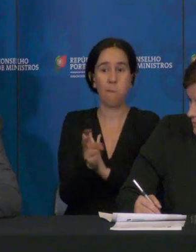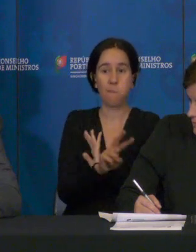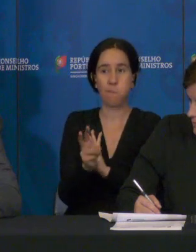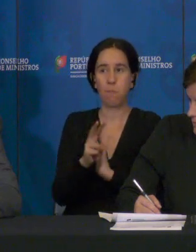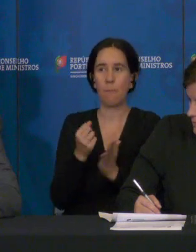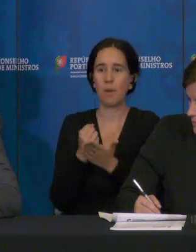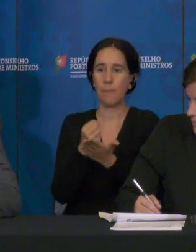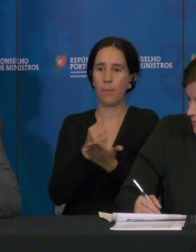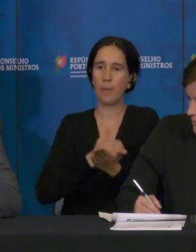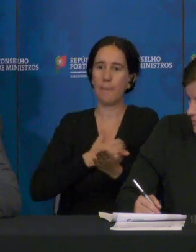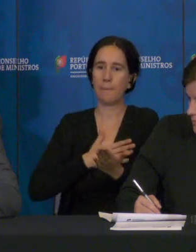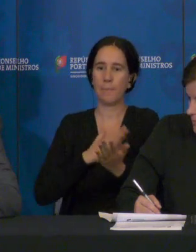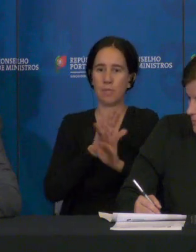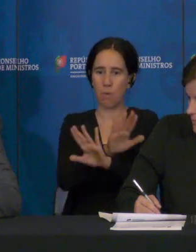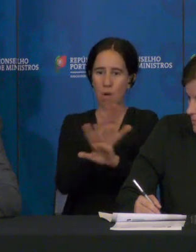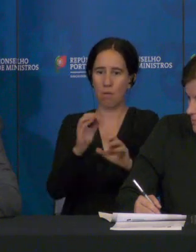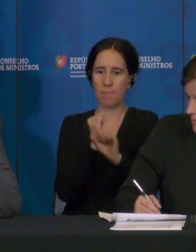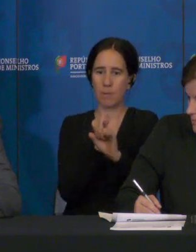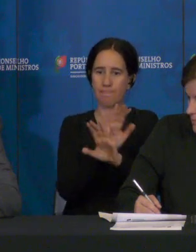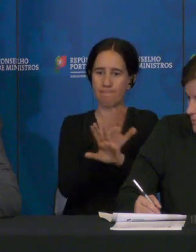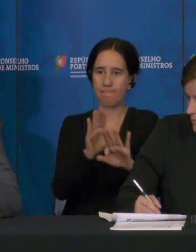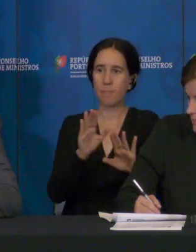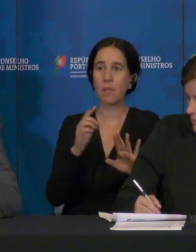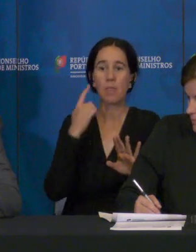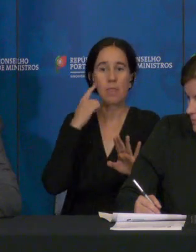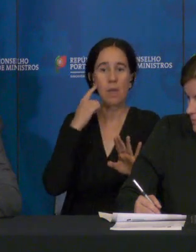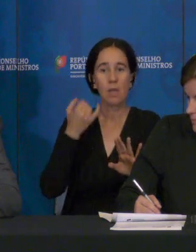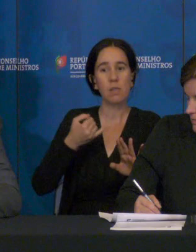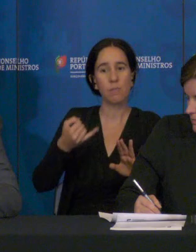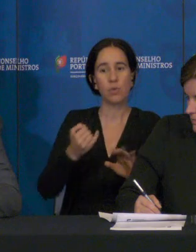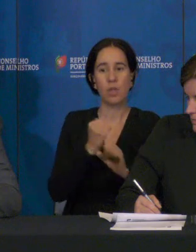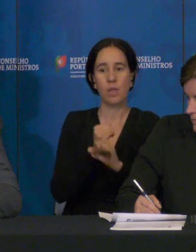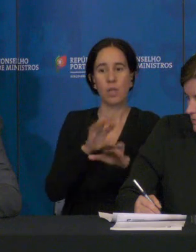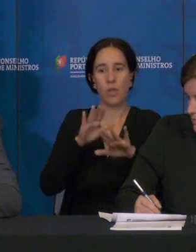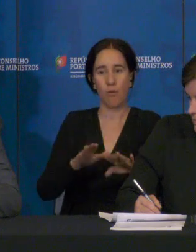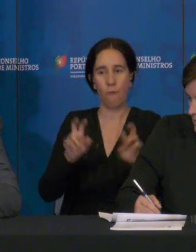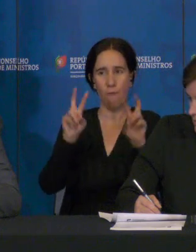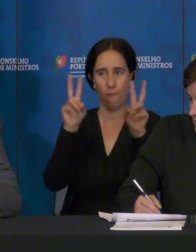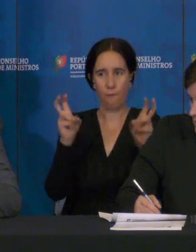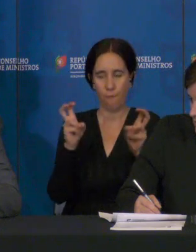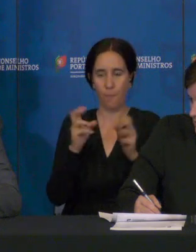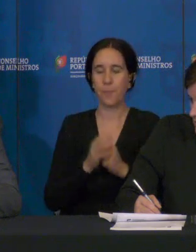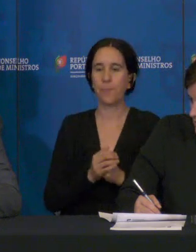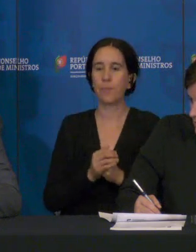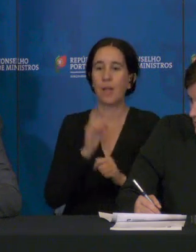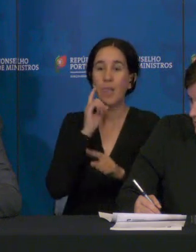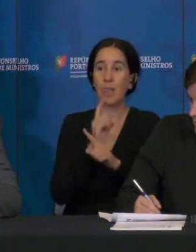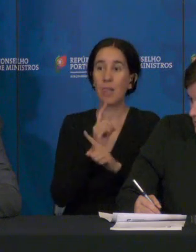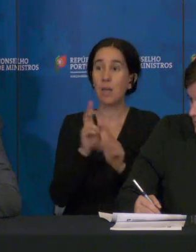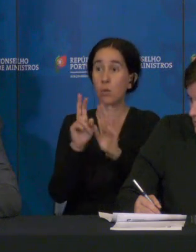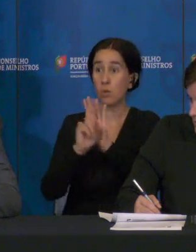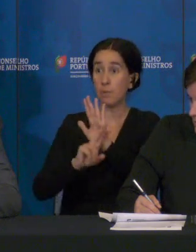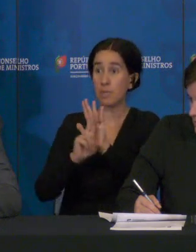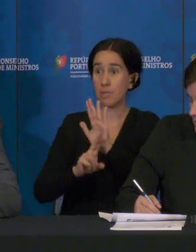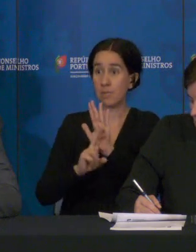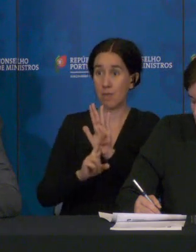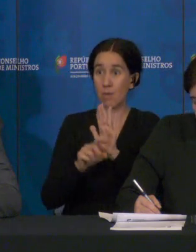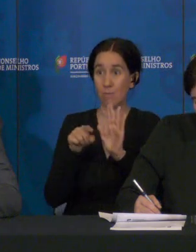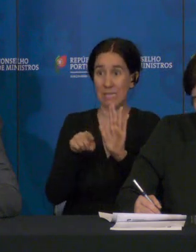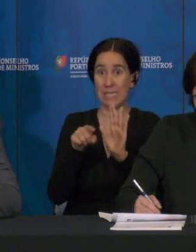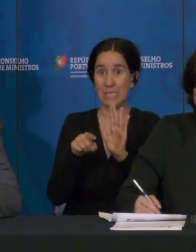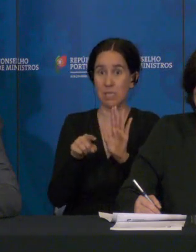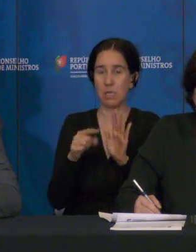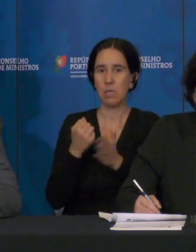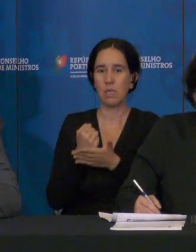apoio às empresas para manterem os postos de trabalho no pós layoff simplificado. Em relação à regulamentação